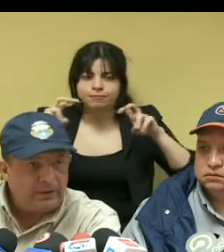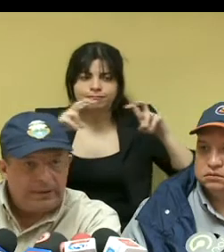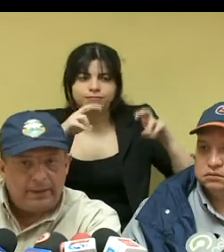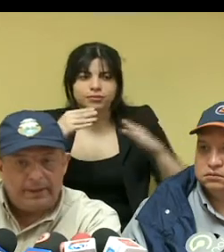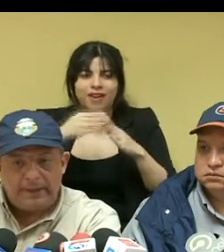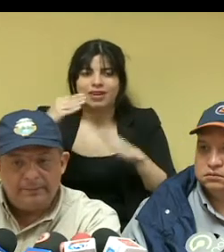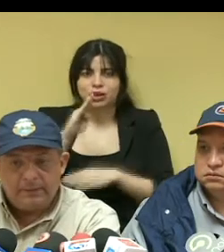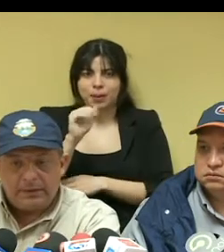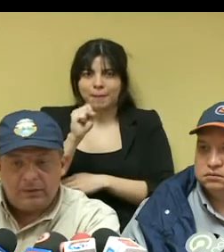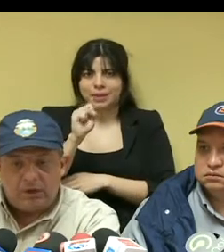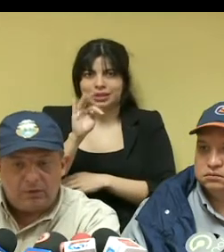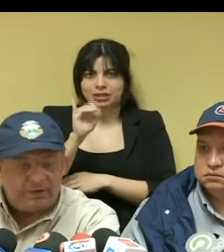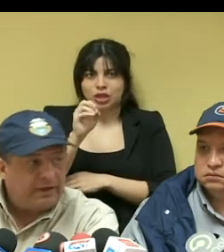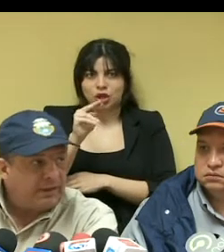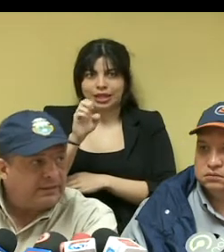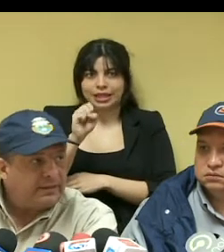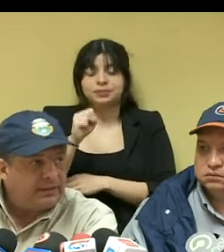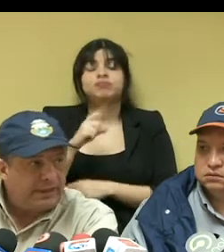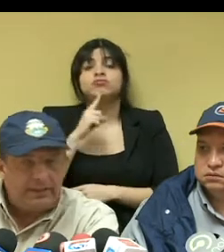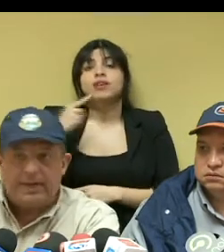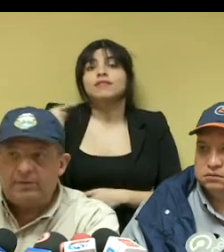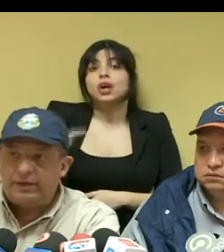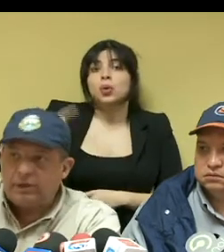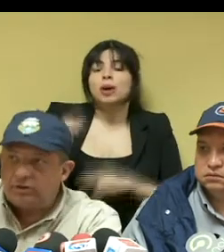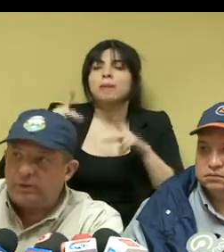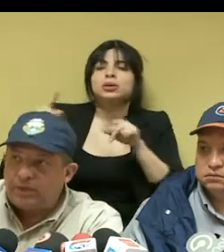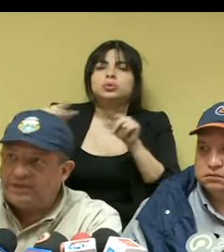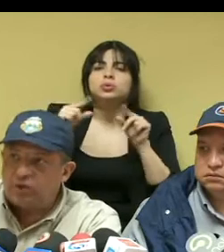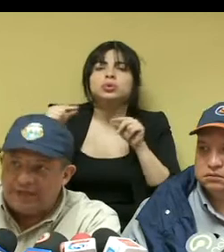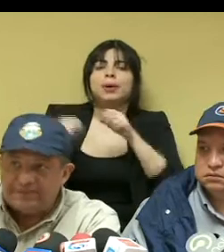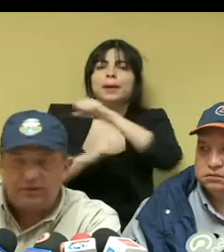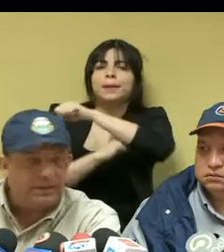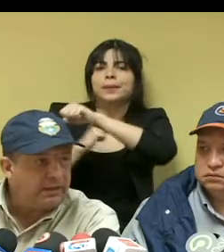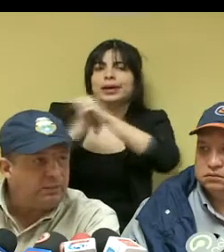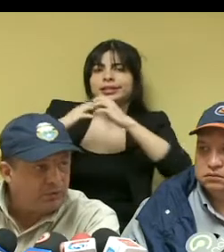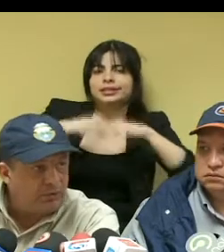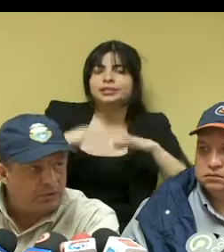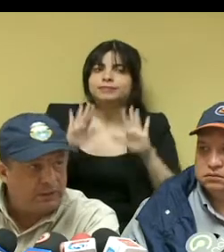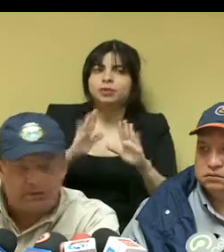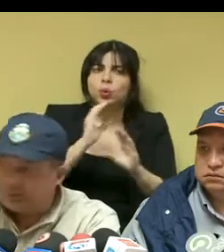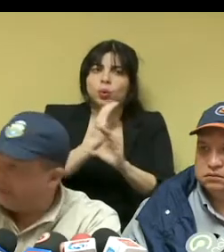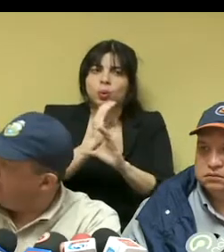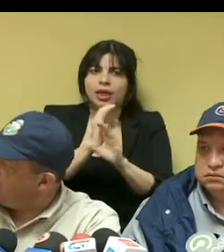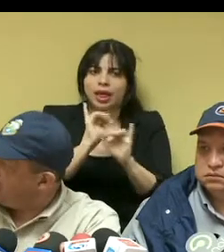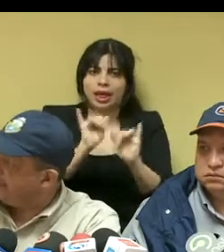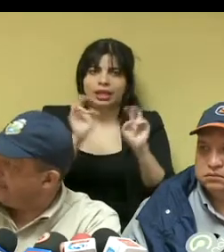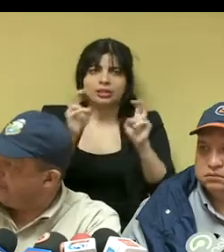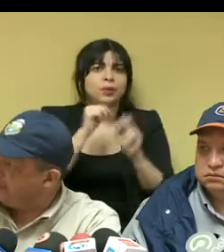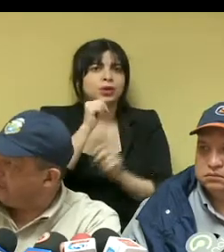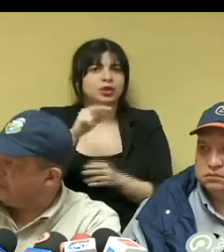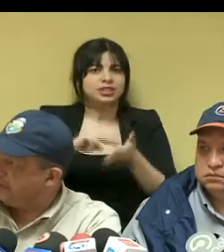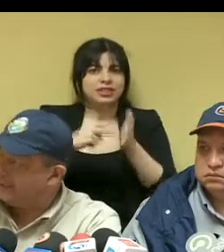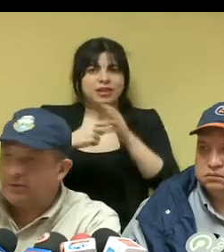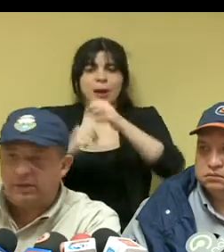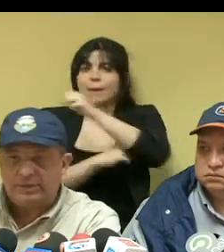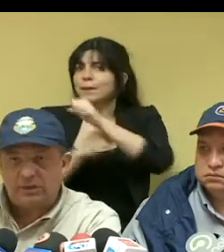bastiones. Con alguna frecuencia la gente habla de ríos, de puentes colapsados. Hay que tener mucho cuidado con eso porque no necesariamente